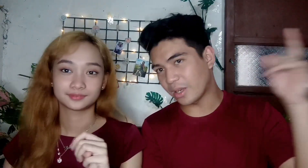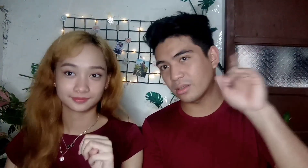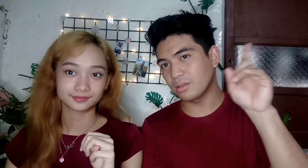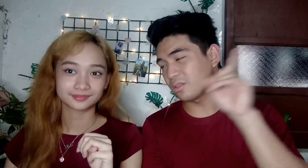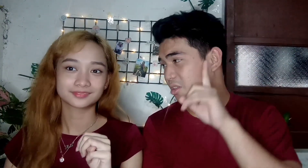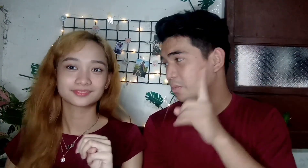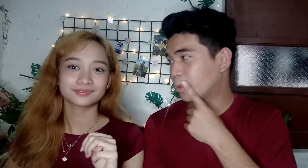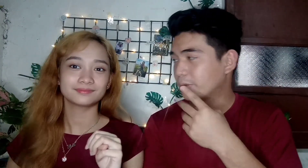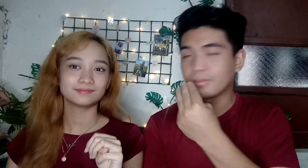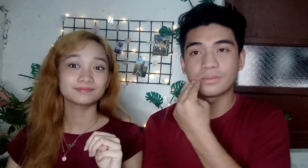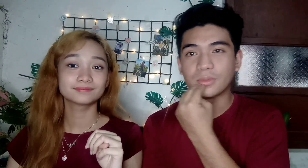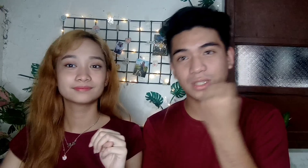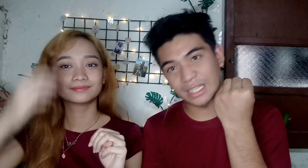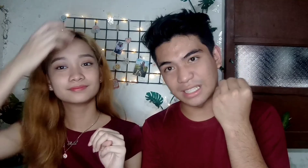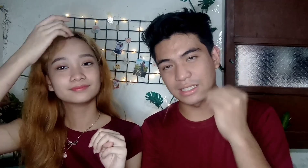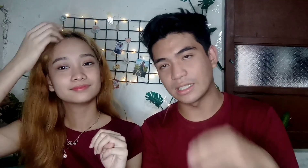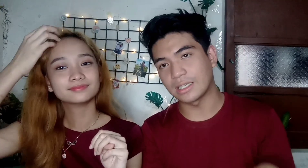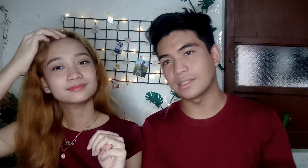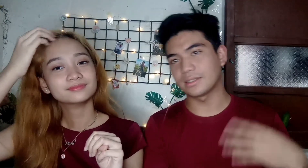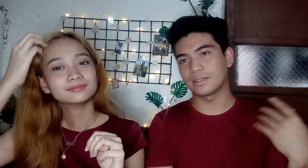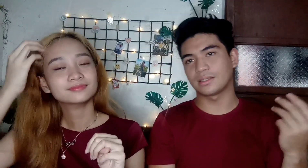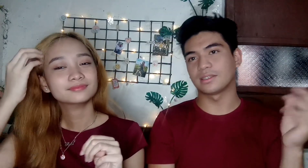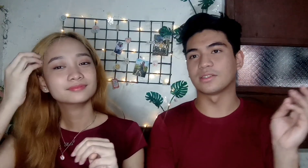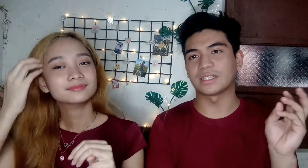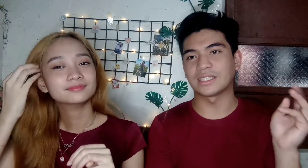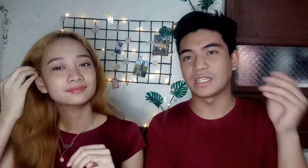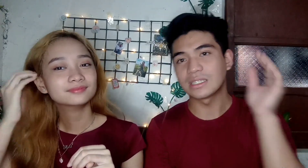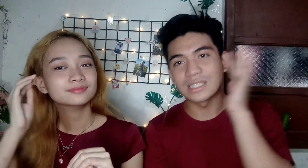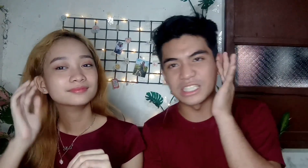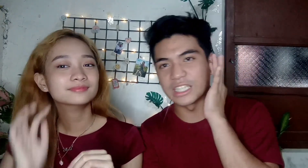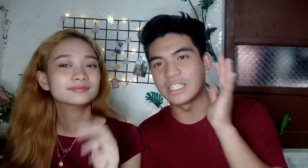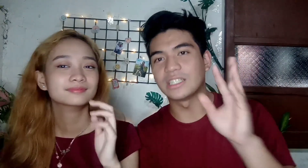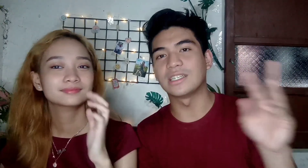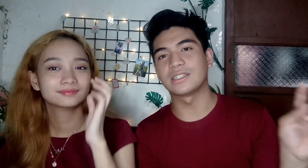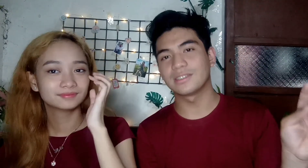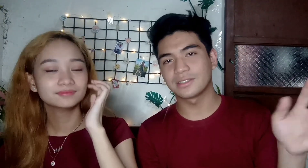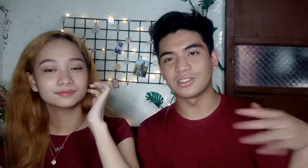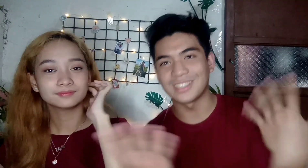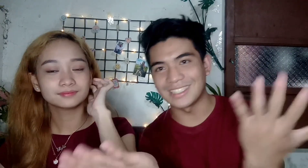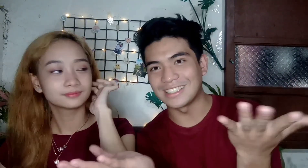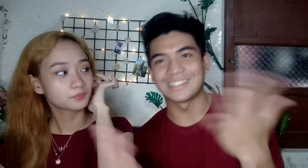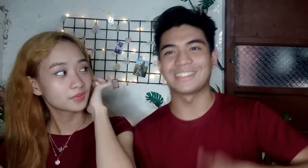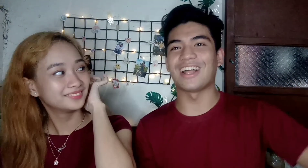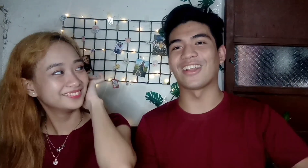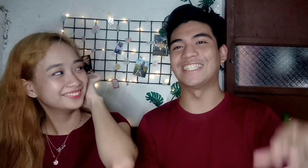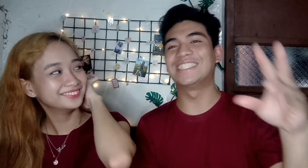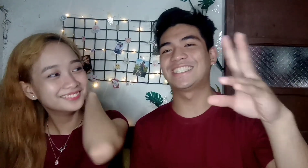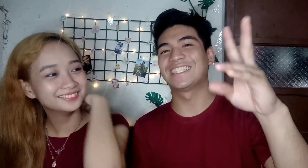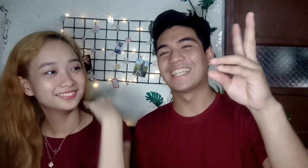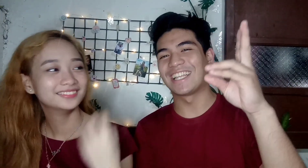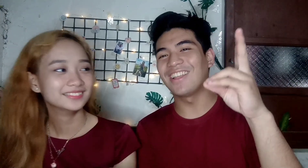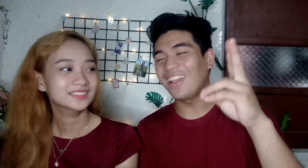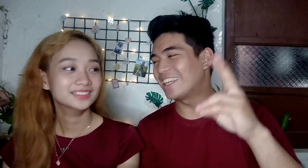parang deep and mute na rin kasi siya, guys. Kasi nga, hindi niya na-dating. Konting knowledge.